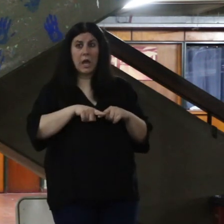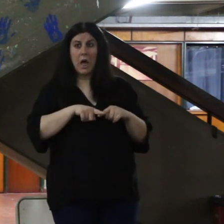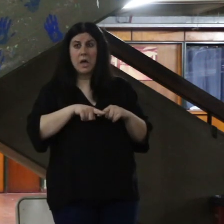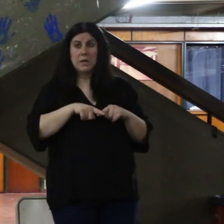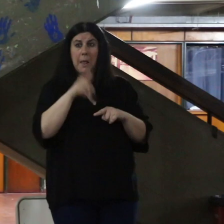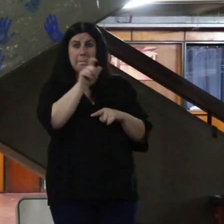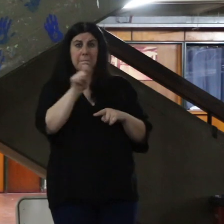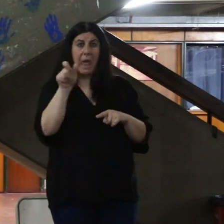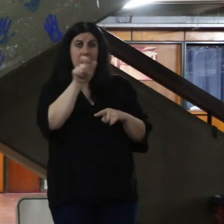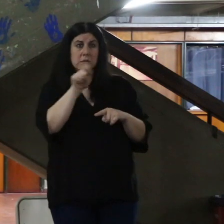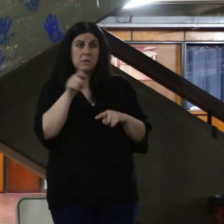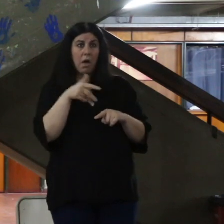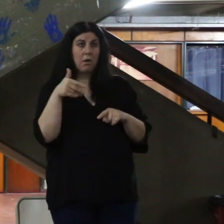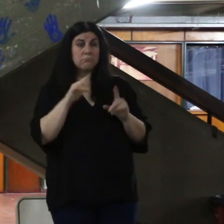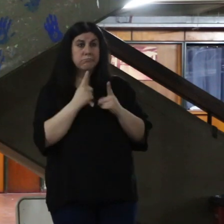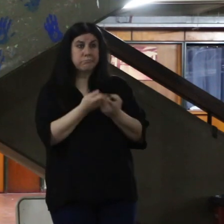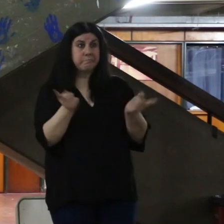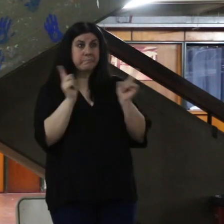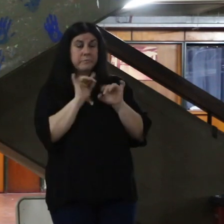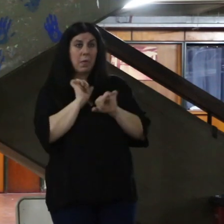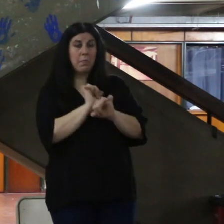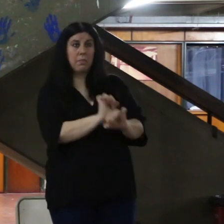mes, varios meses.